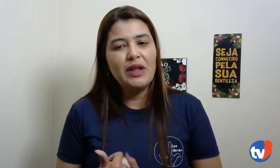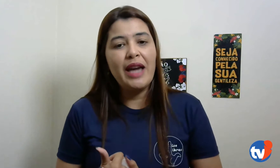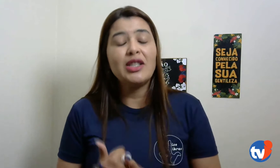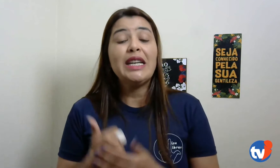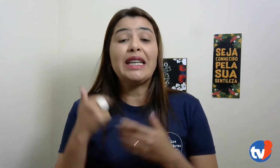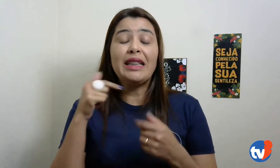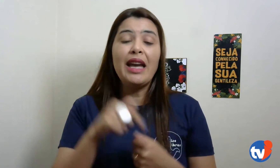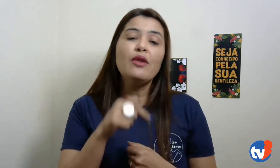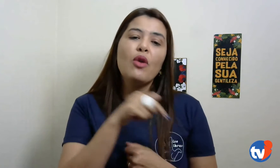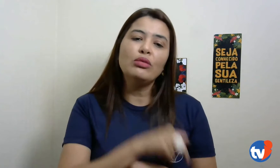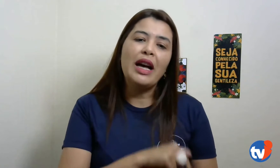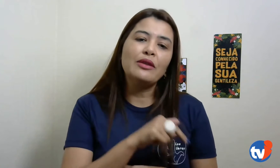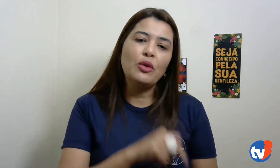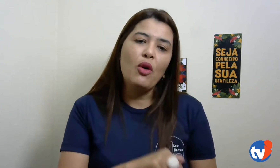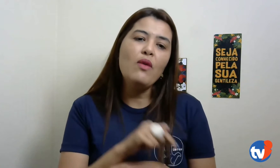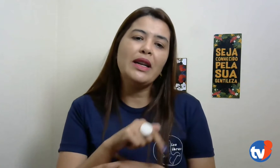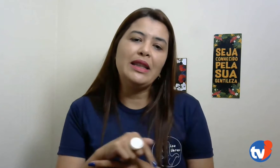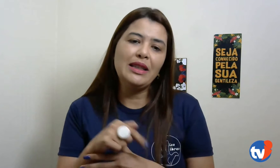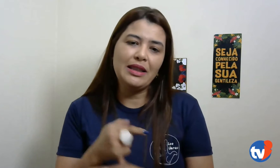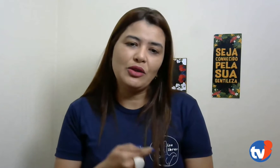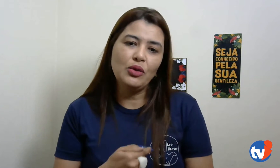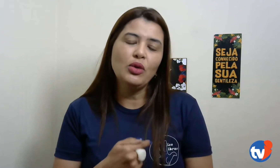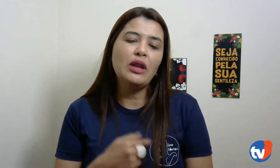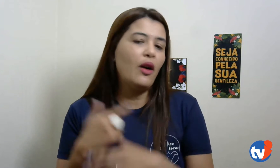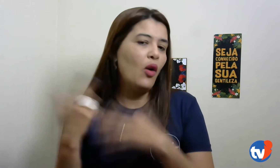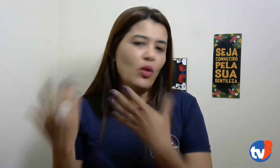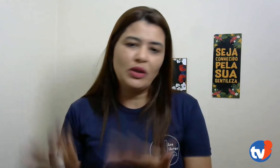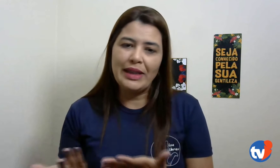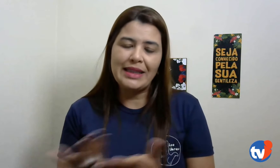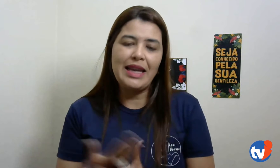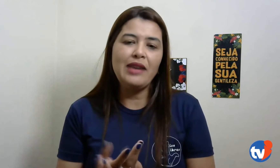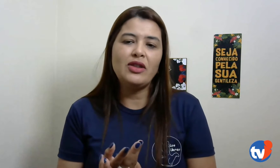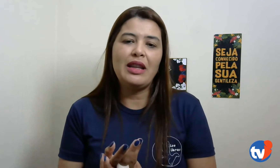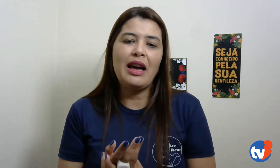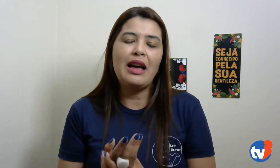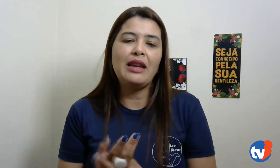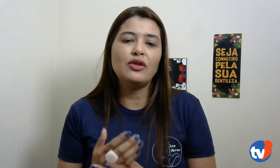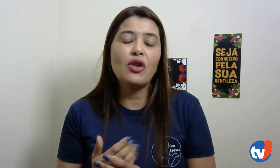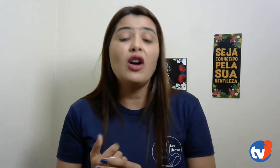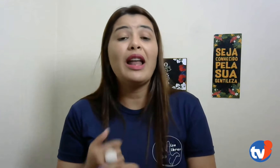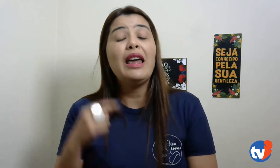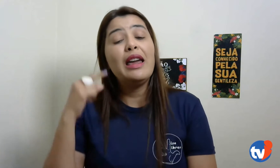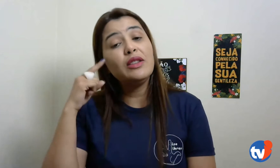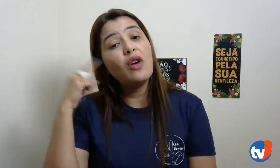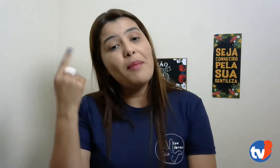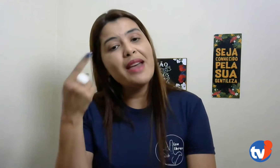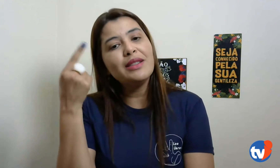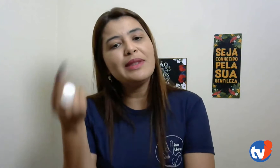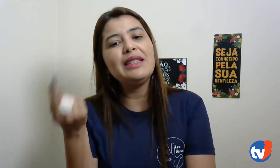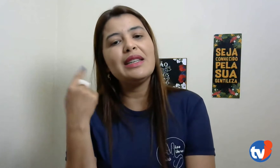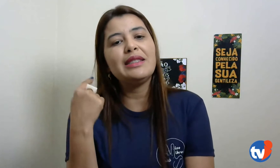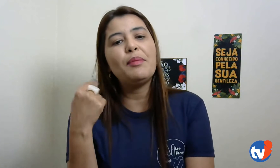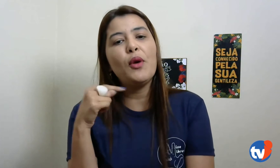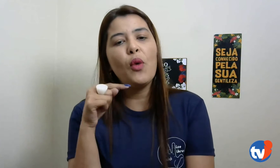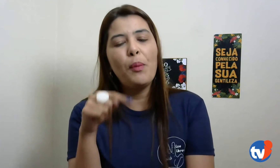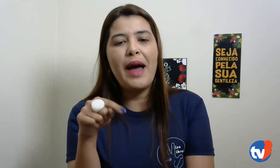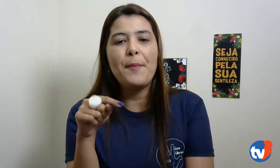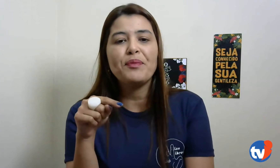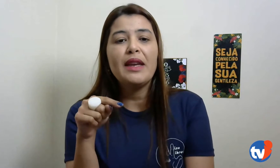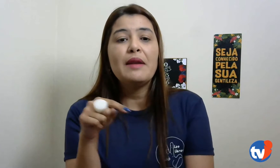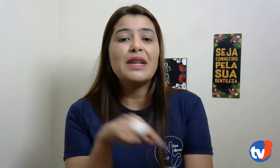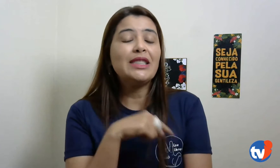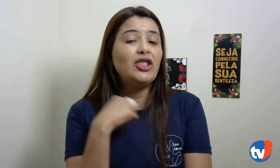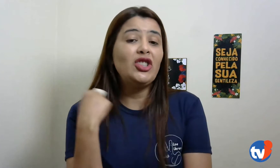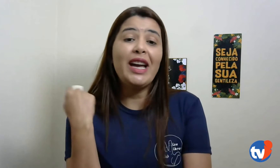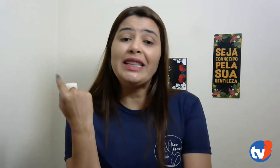muitos profissionais que têm o contato com a criança surda ou adolescente na escola, eles começam sim a se